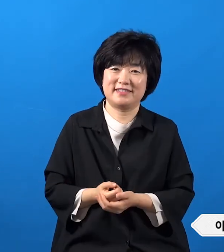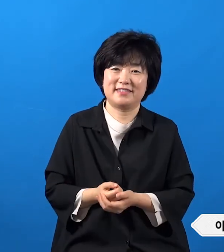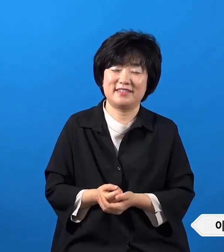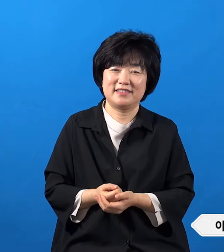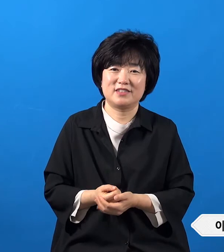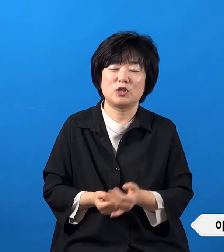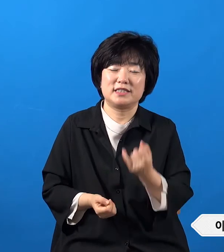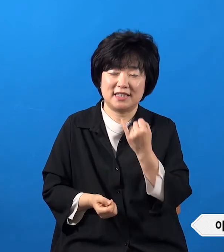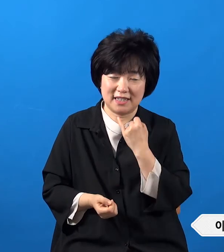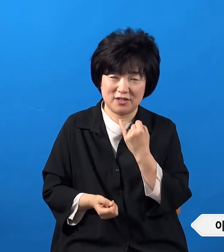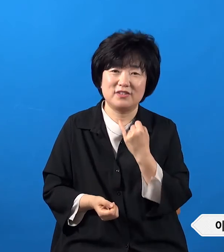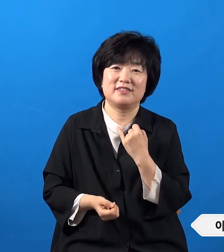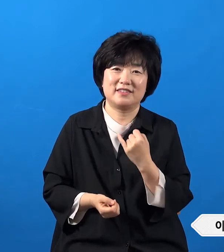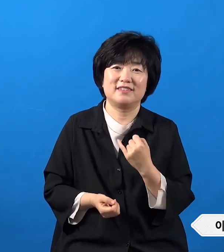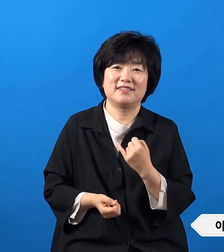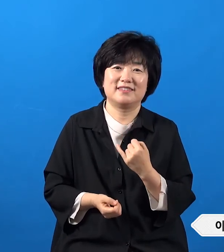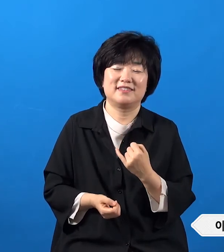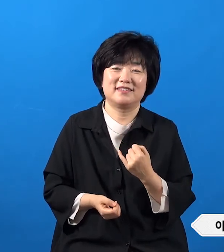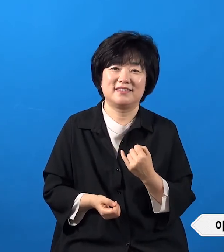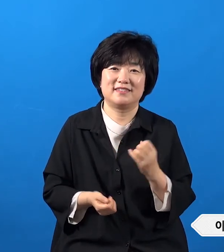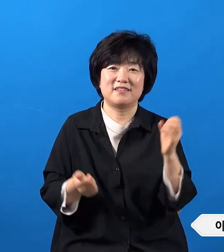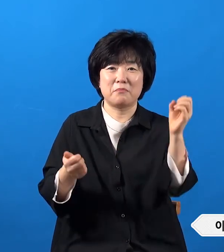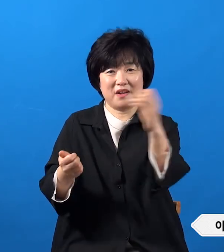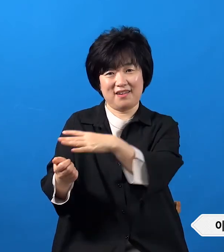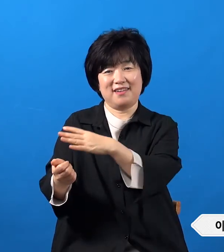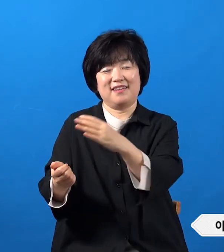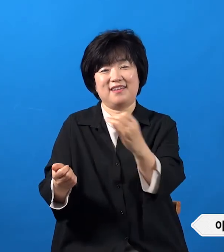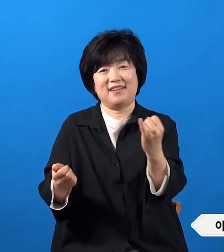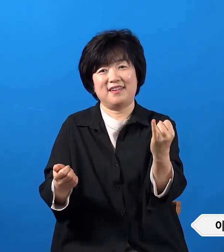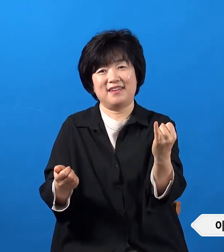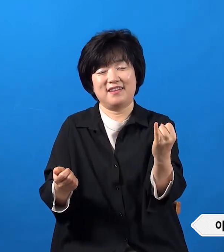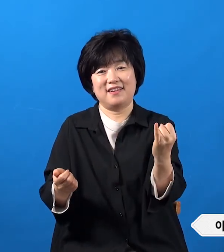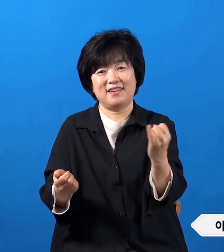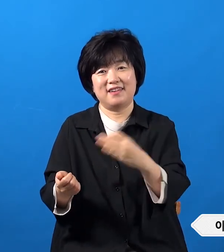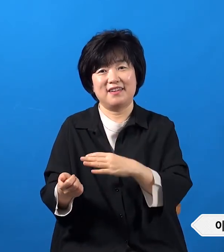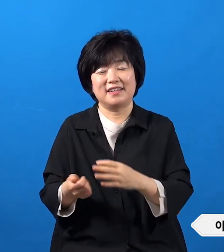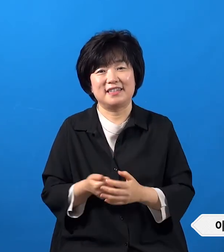용서해요. 용서해요. 괜찮아요. 용서해요.